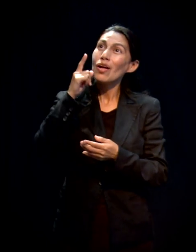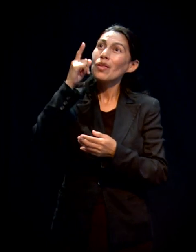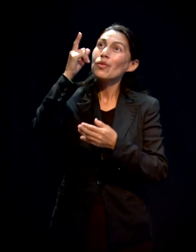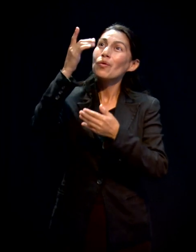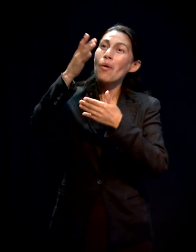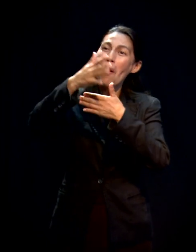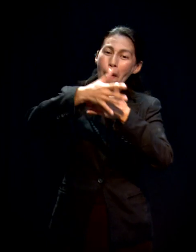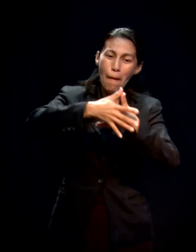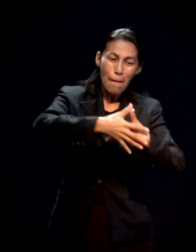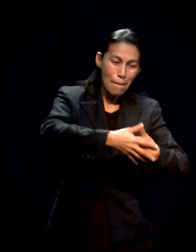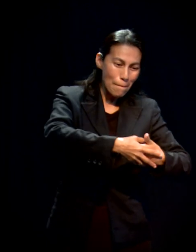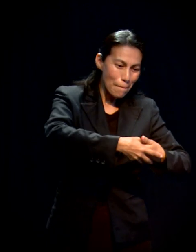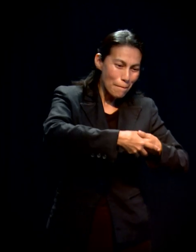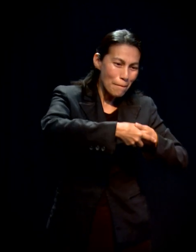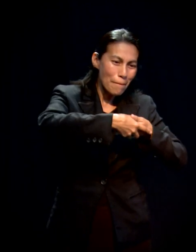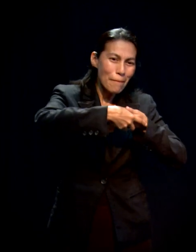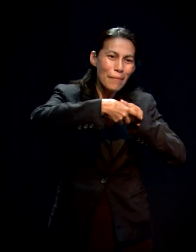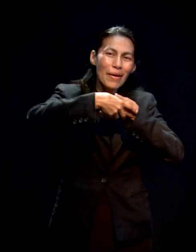quieras